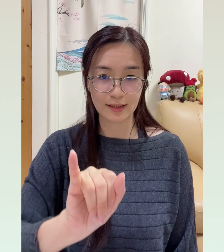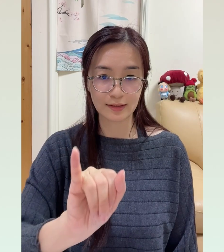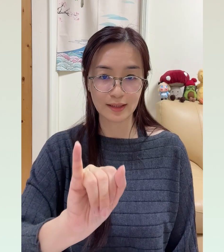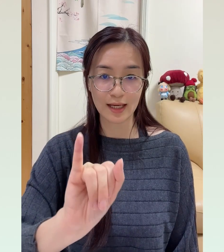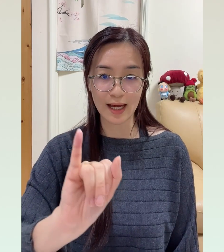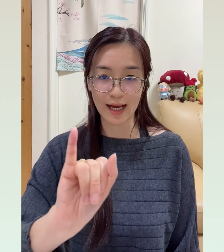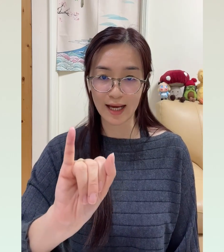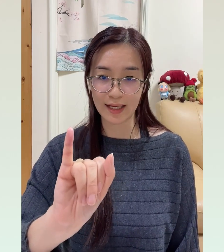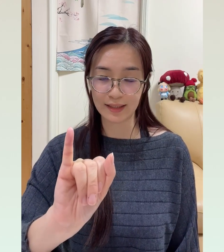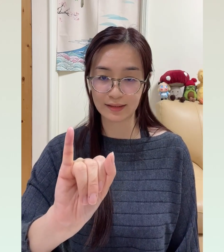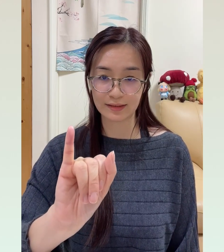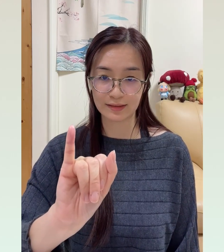I